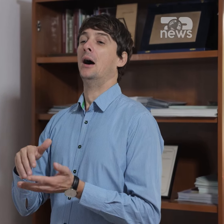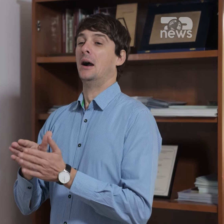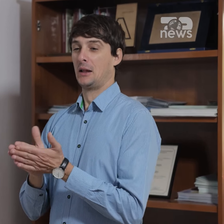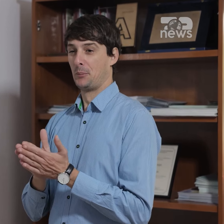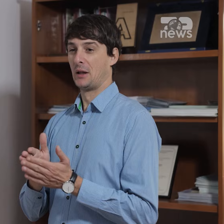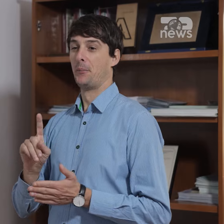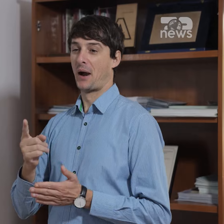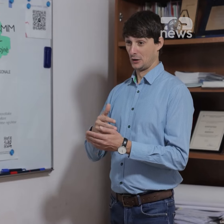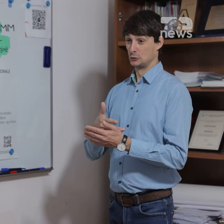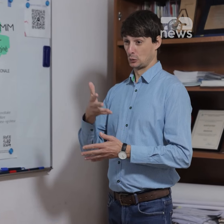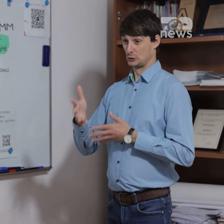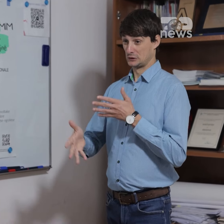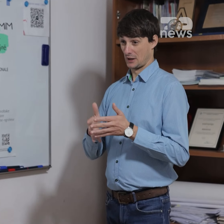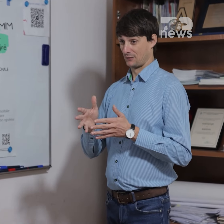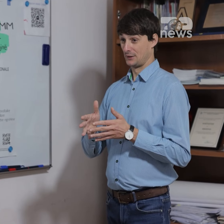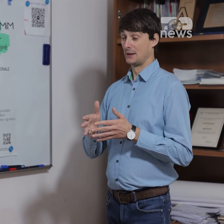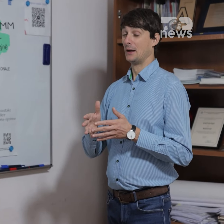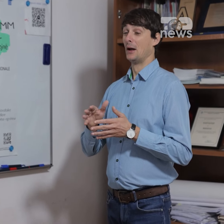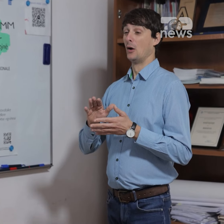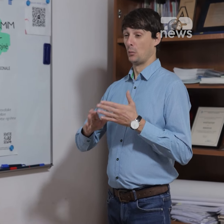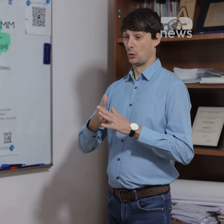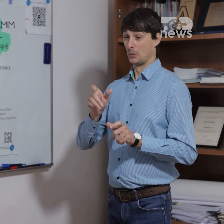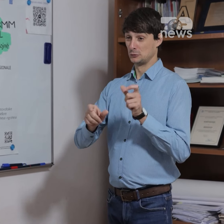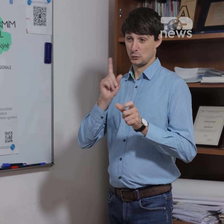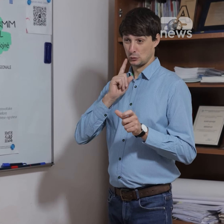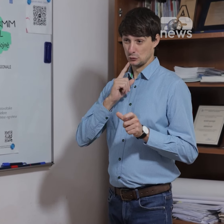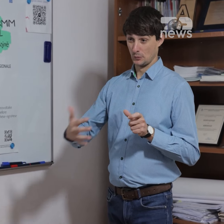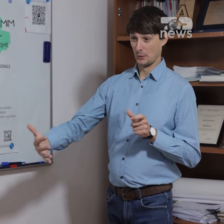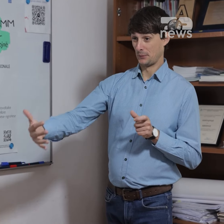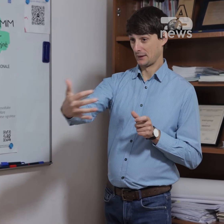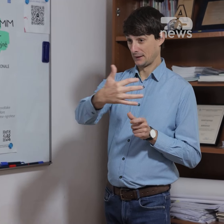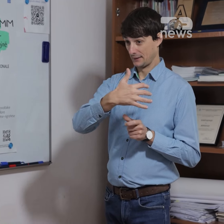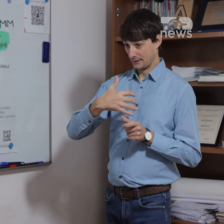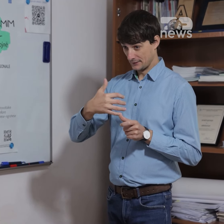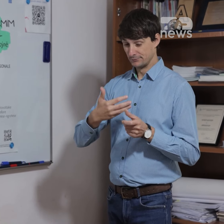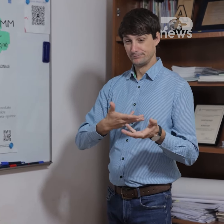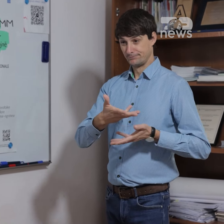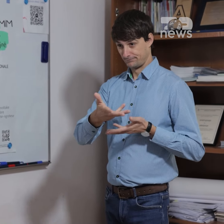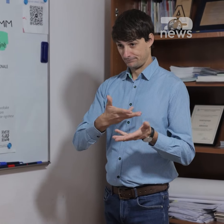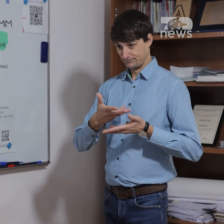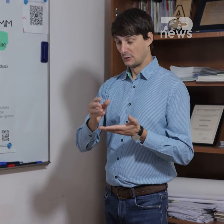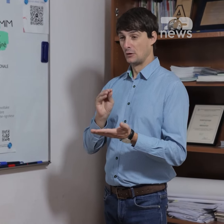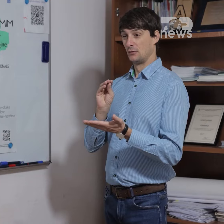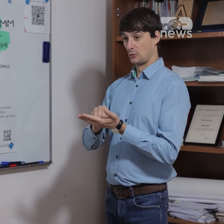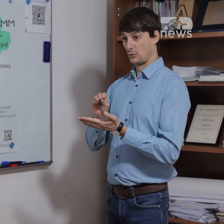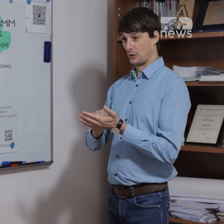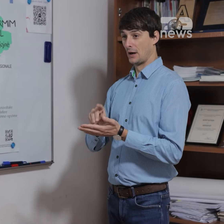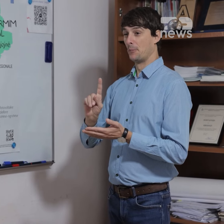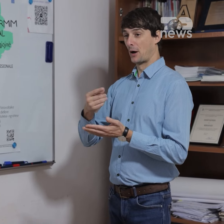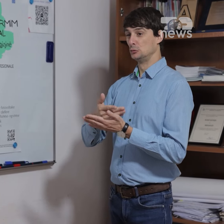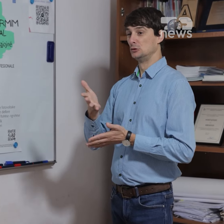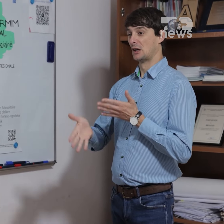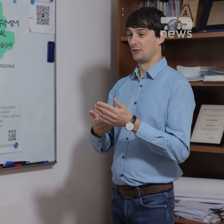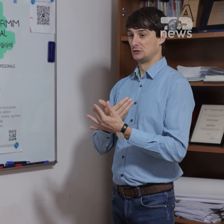2003. Në vitin 2003 ne si organizat kemi punuar për herë të parë për kërkimin